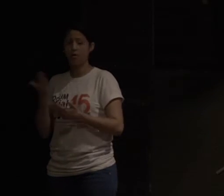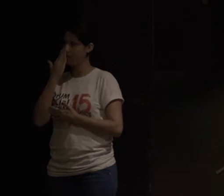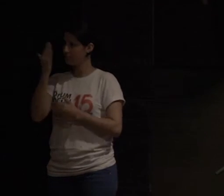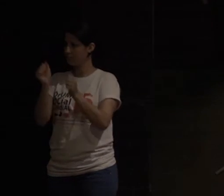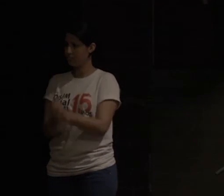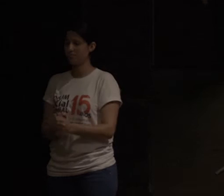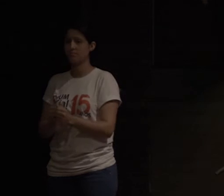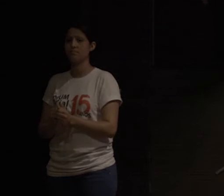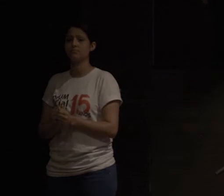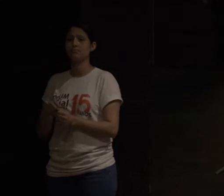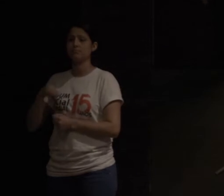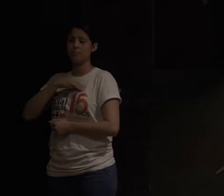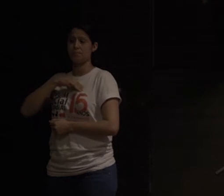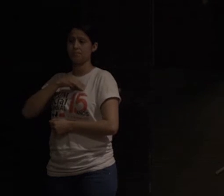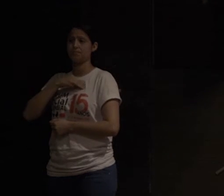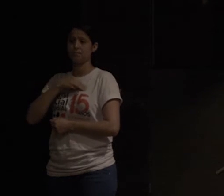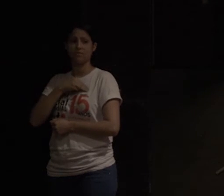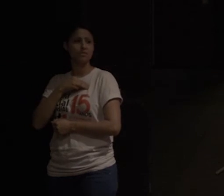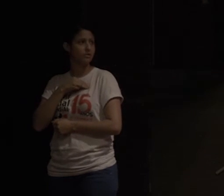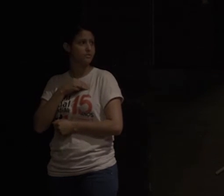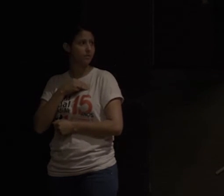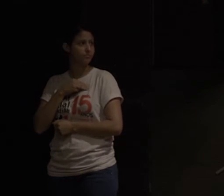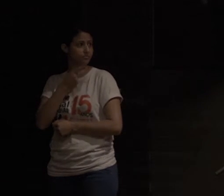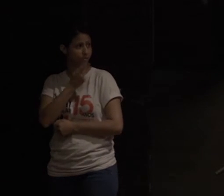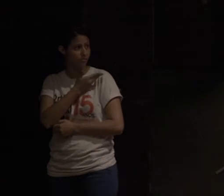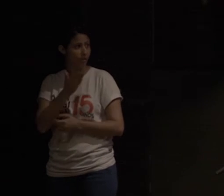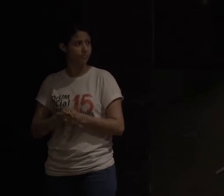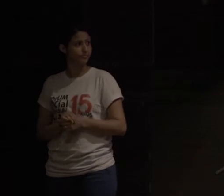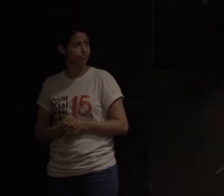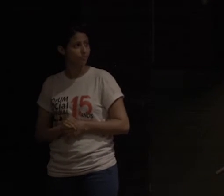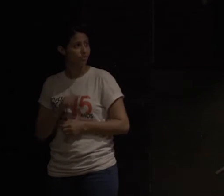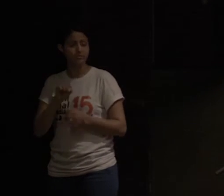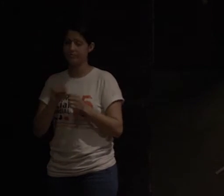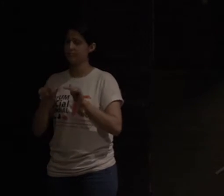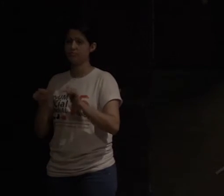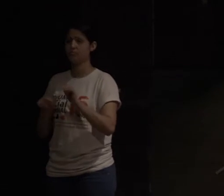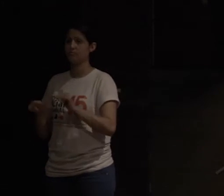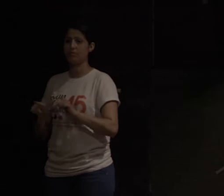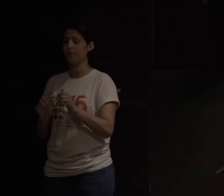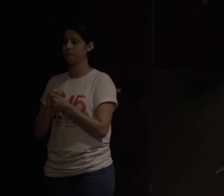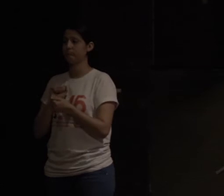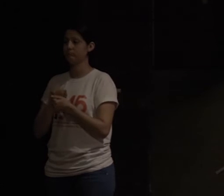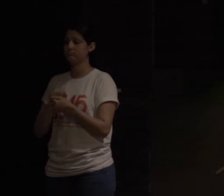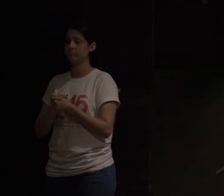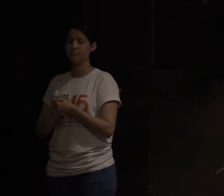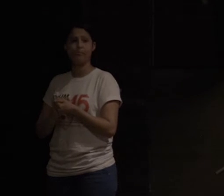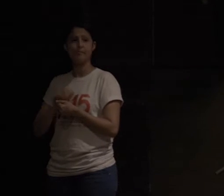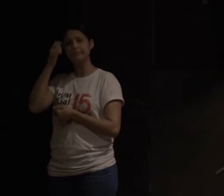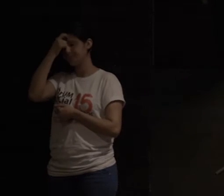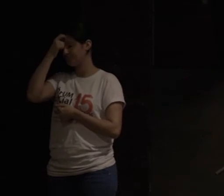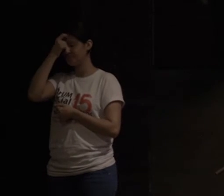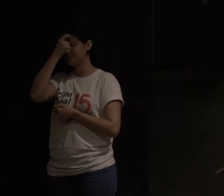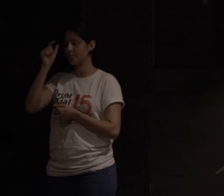ministra Nilma, eu quero lhe dizer... Ministra, a senhora realmente fez um trabalho notável quando era membro do Conselho Nacional